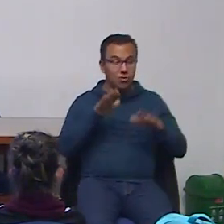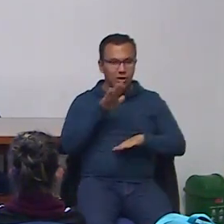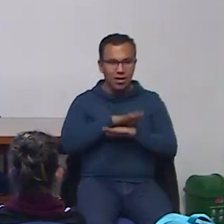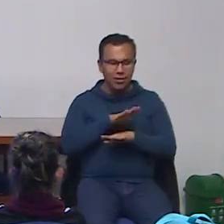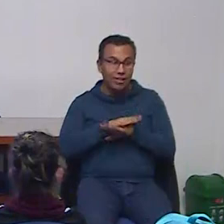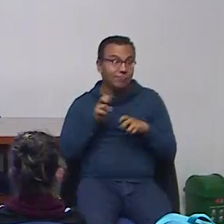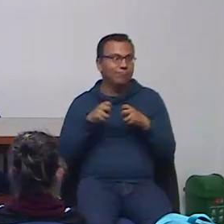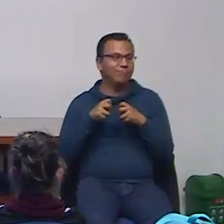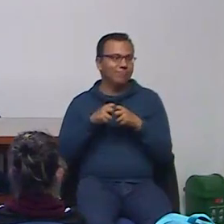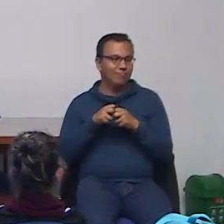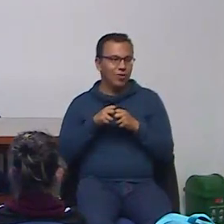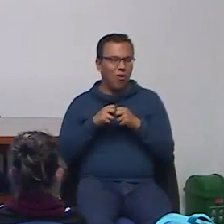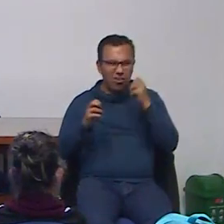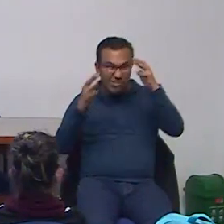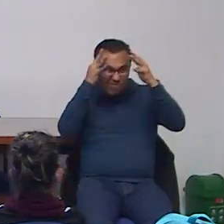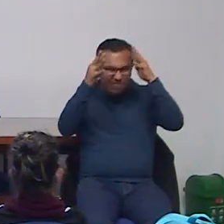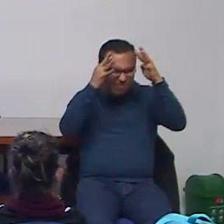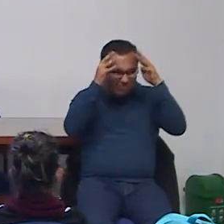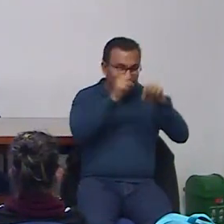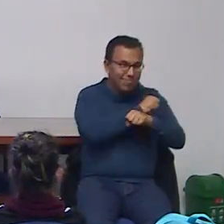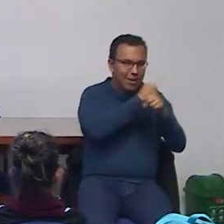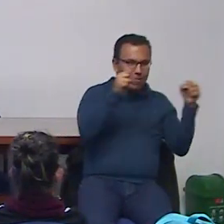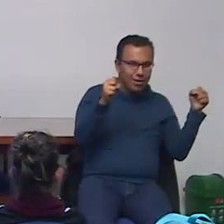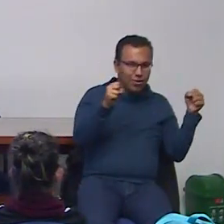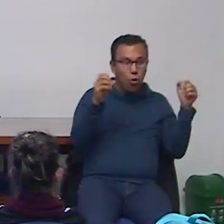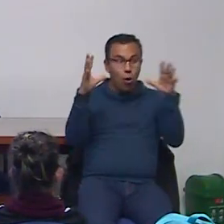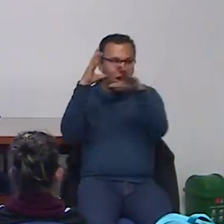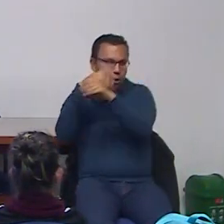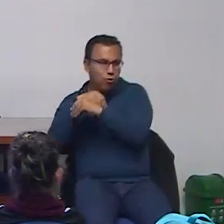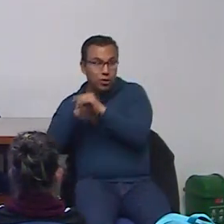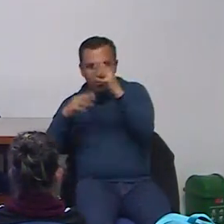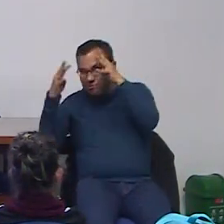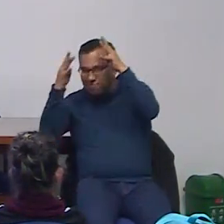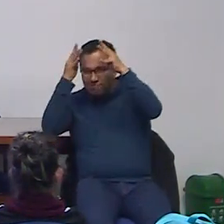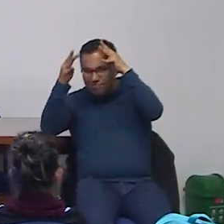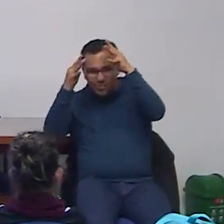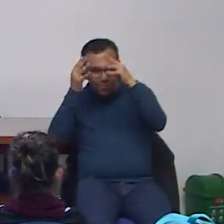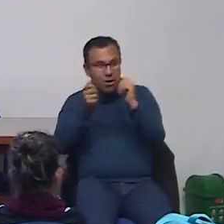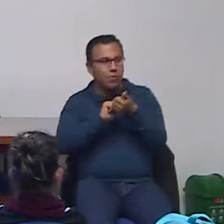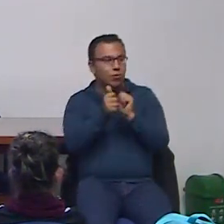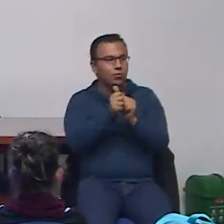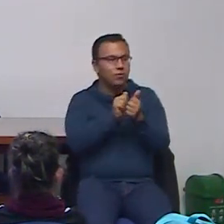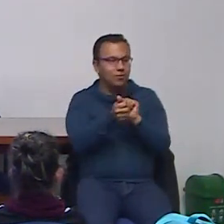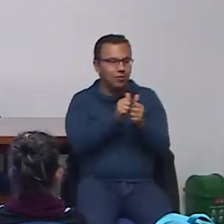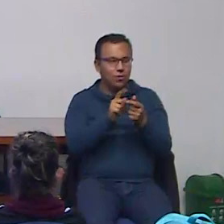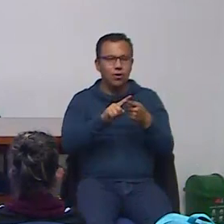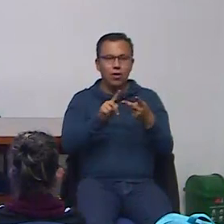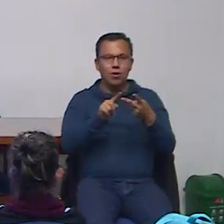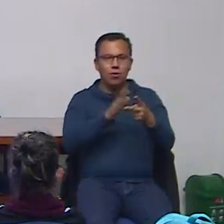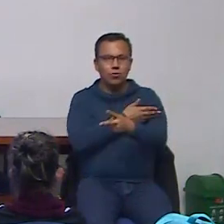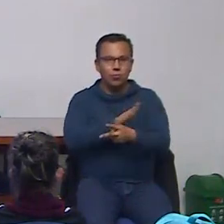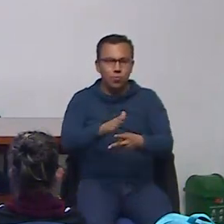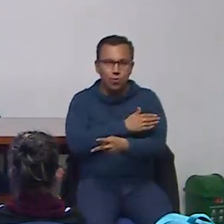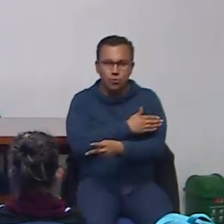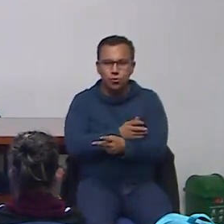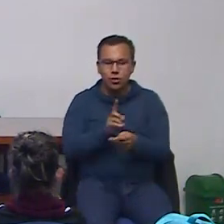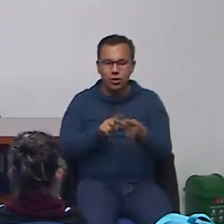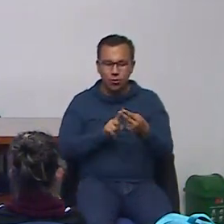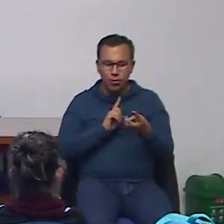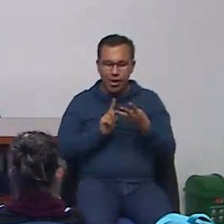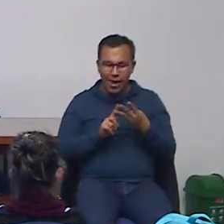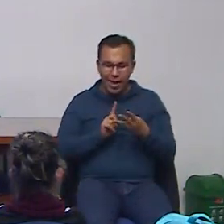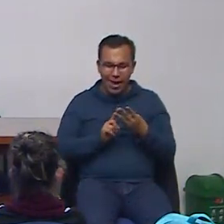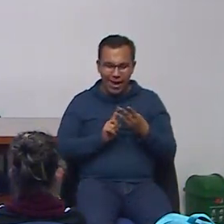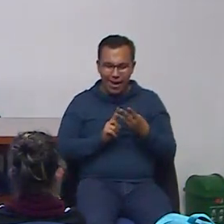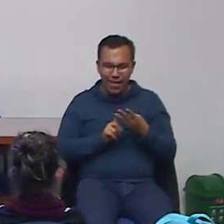tarde más creativos en la mañana o más creativos en la noche los deportistas los músicos la las